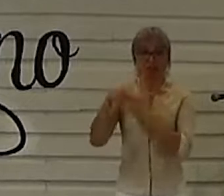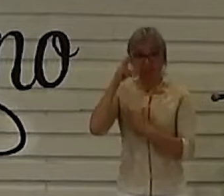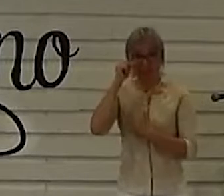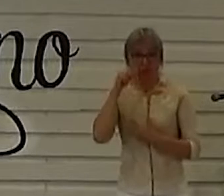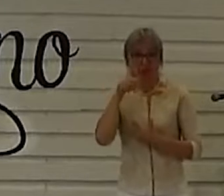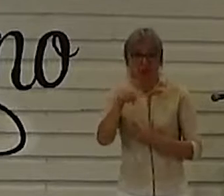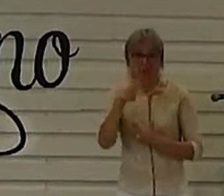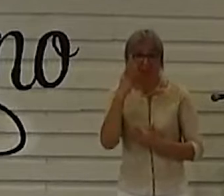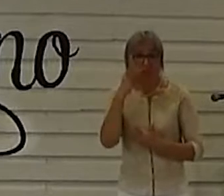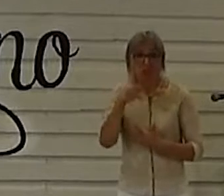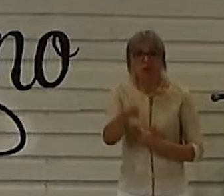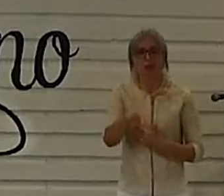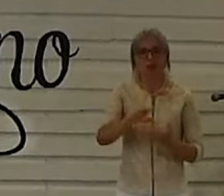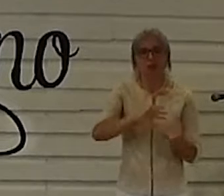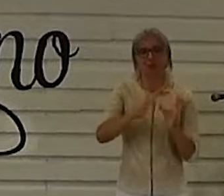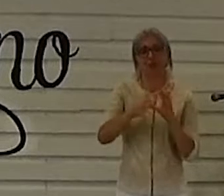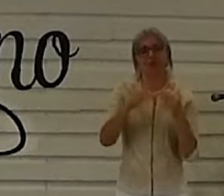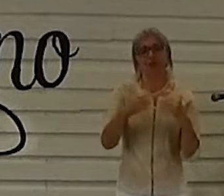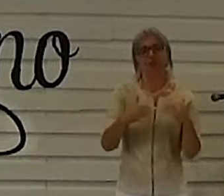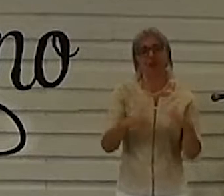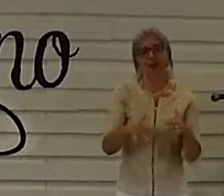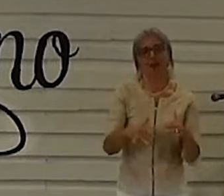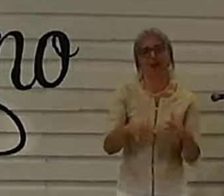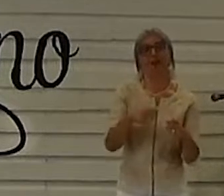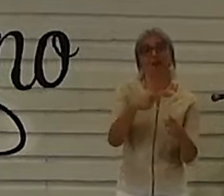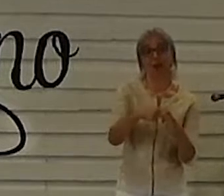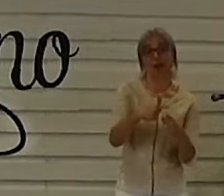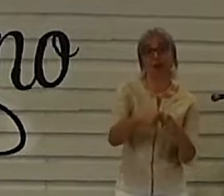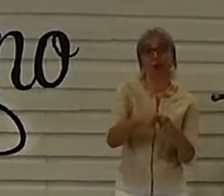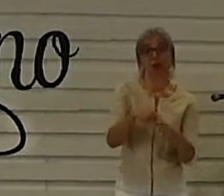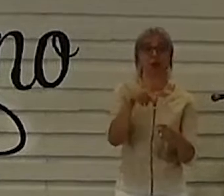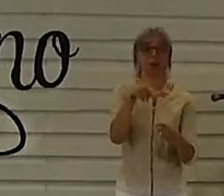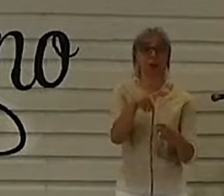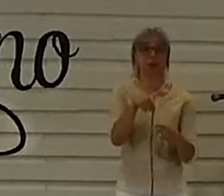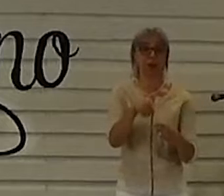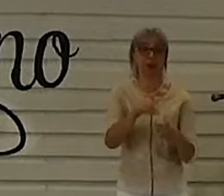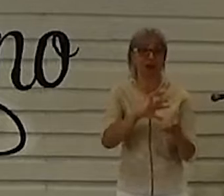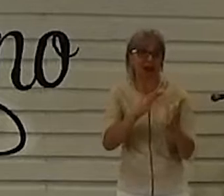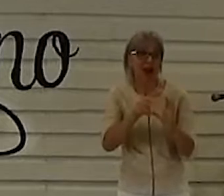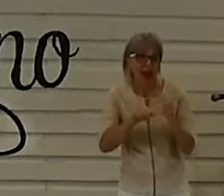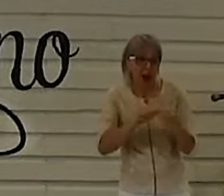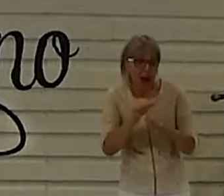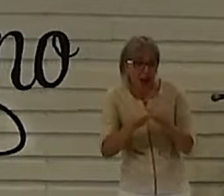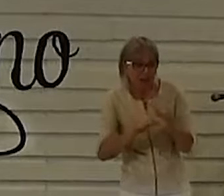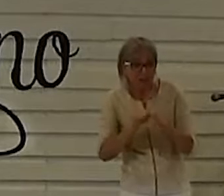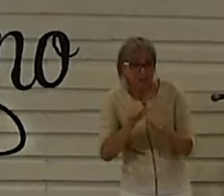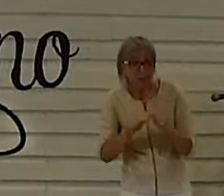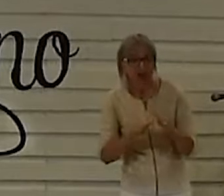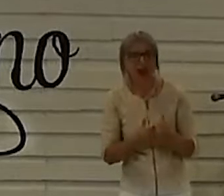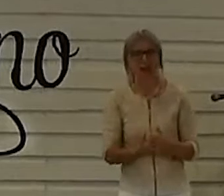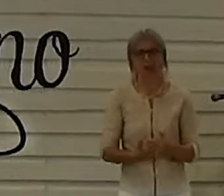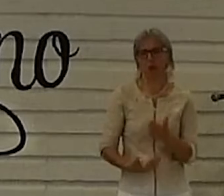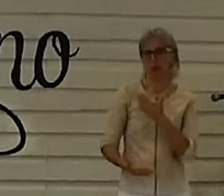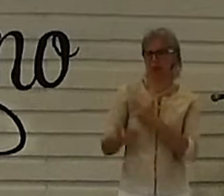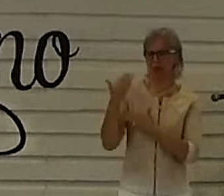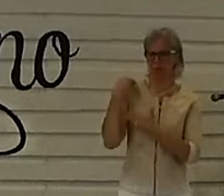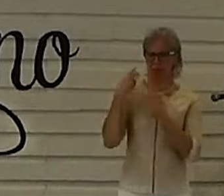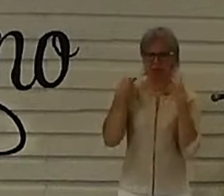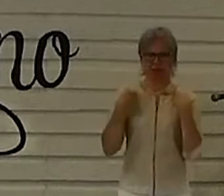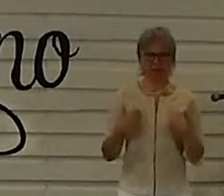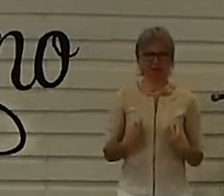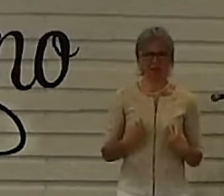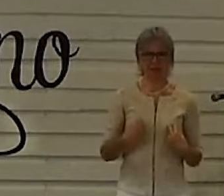non è più quello di prima, non è più uguale. Prima si parlava delle donne, si parlava di certe cose, si parlava